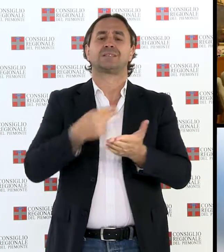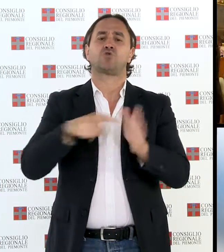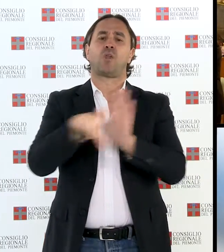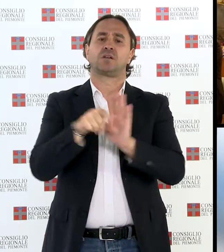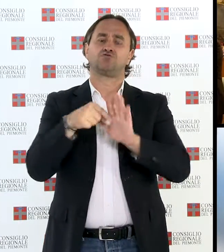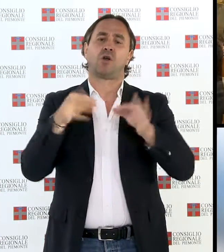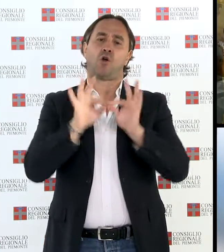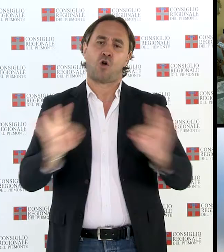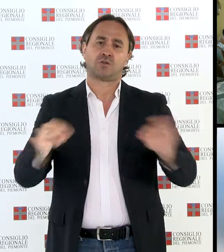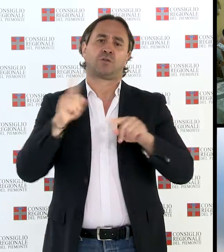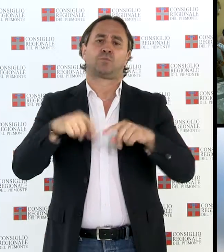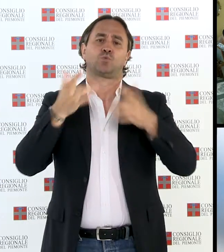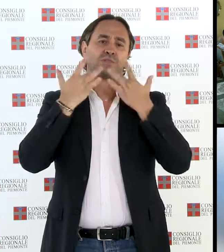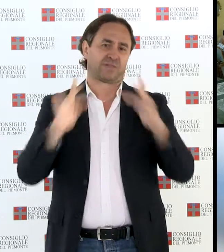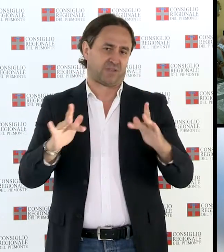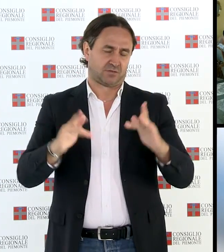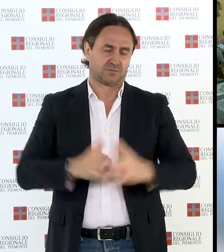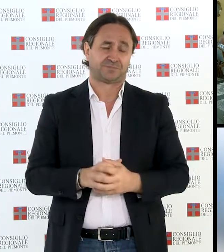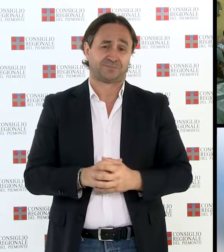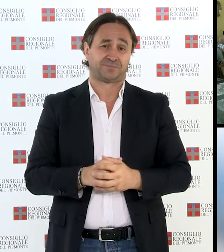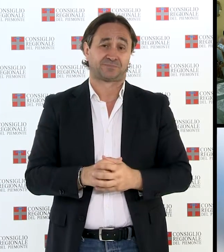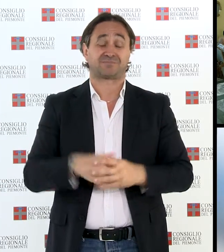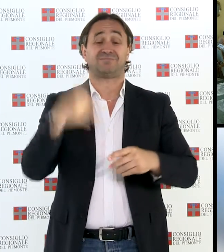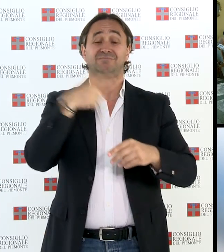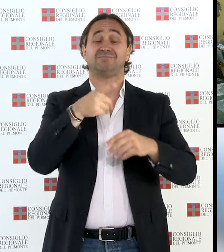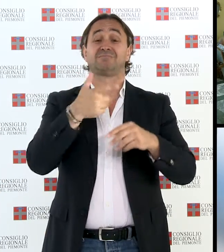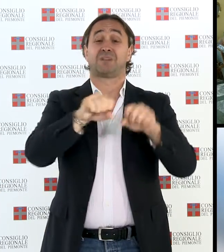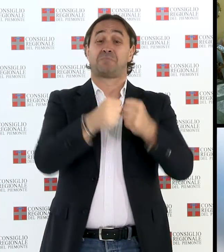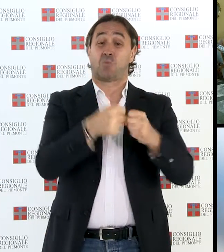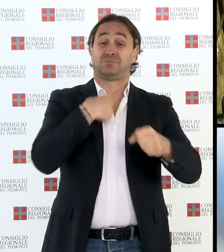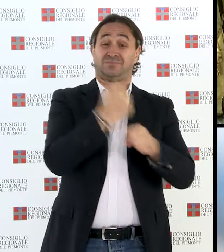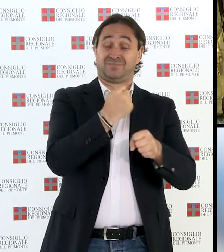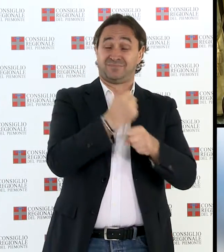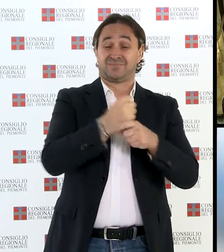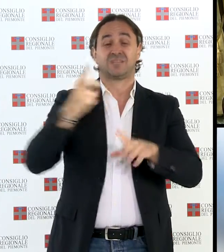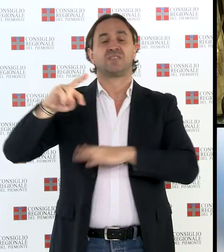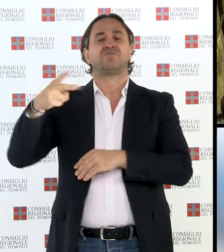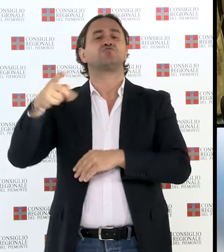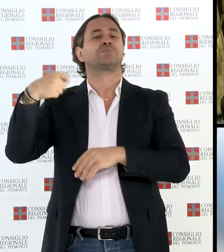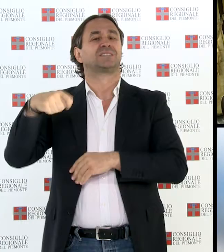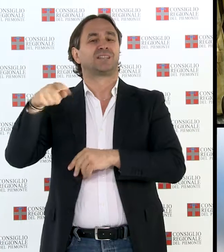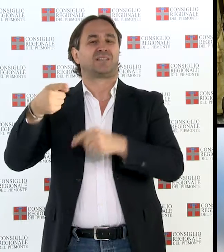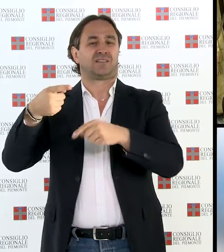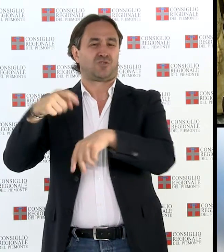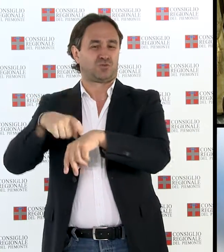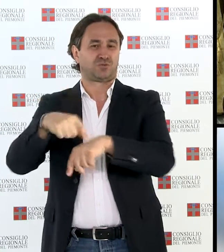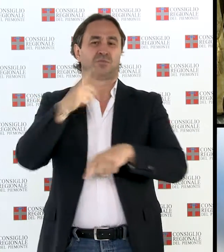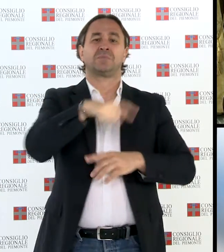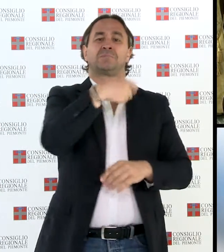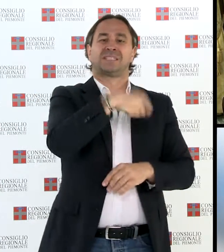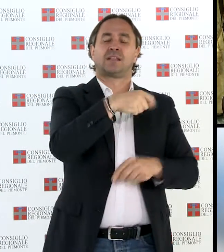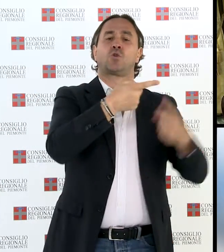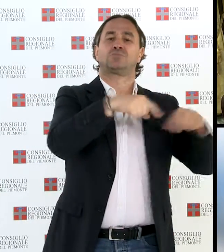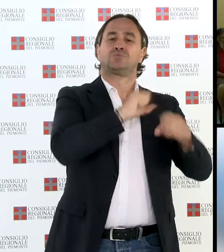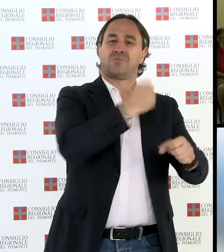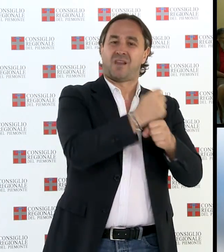e semplificazione. Nella pausa dei lavori, in Sala Viglione, la vicepresidente del Consiglio con il presidente della Commissione Lavoro